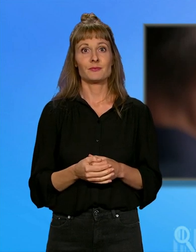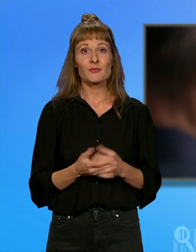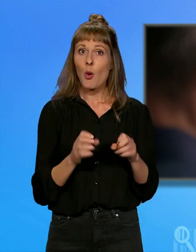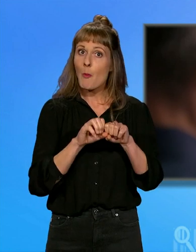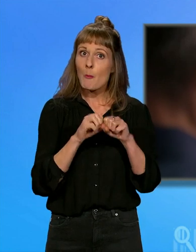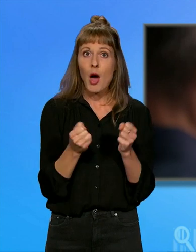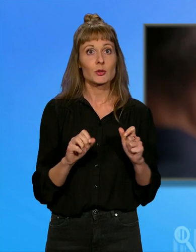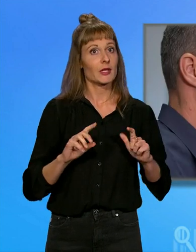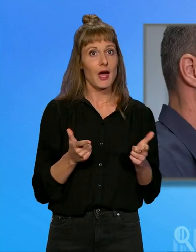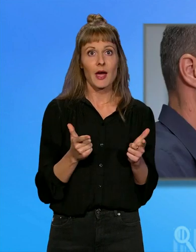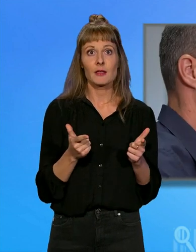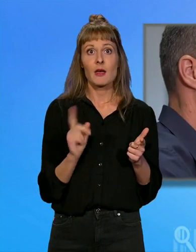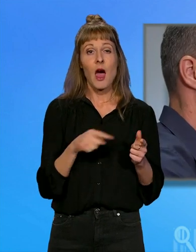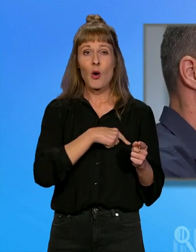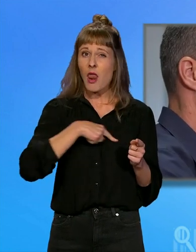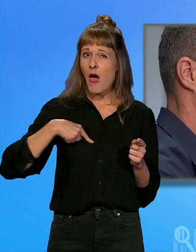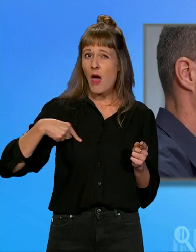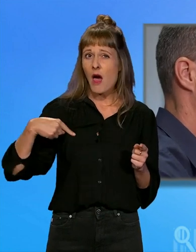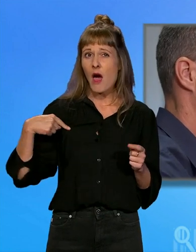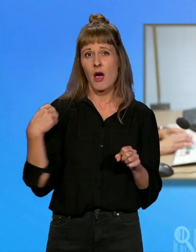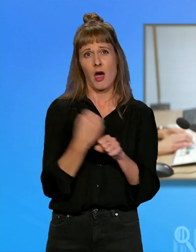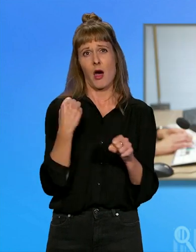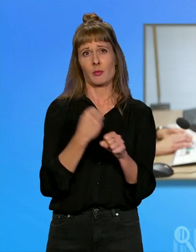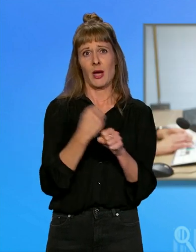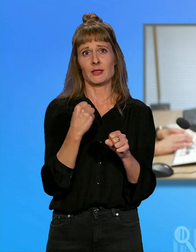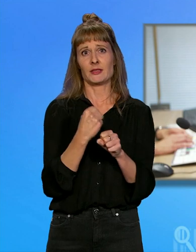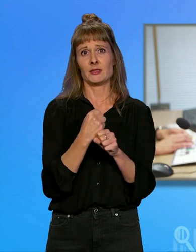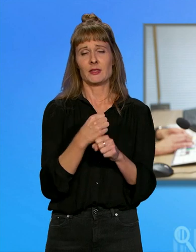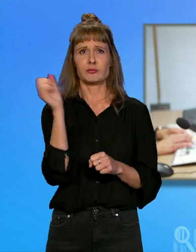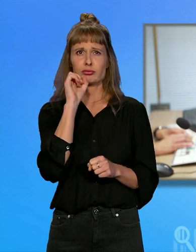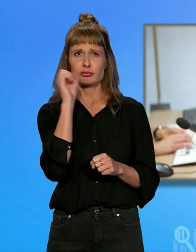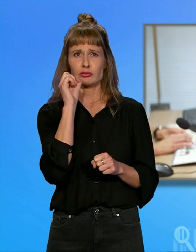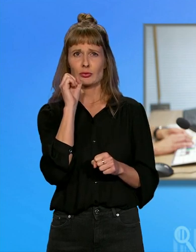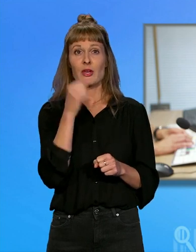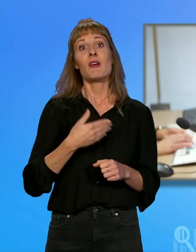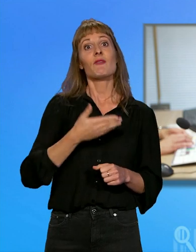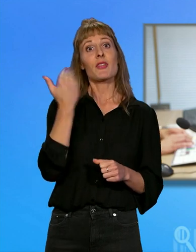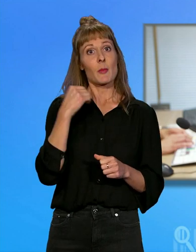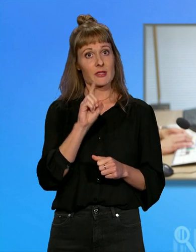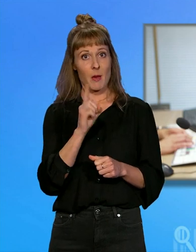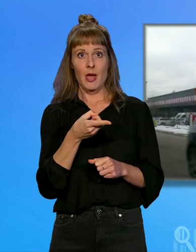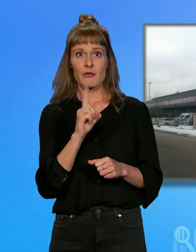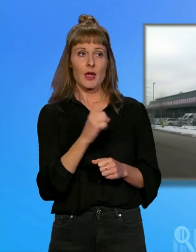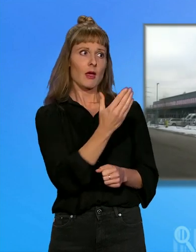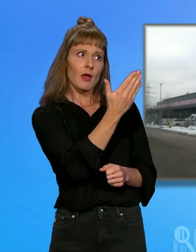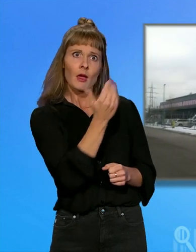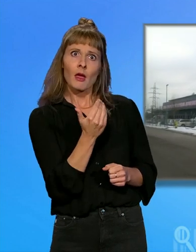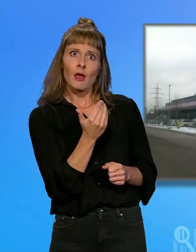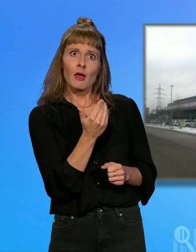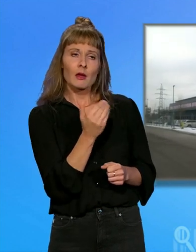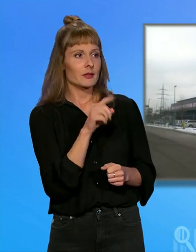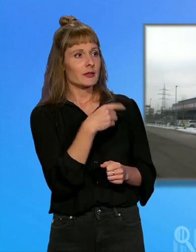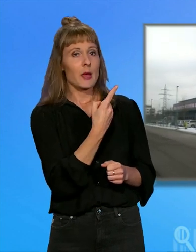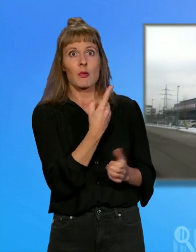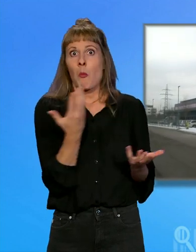Pausen und überlange Arbeitszeiten. Von all dem wollte DPD damals nichts wissen und schob die Verantwortung den